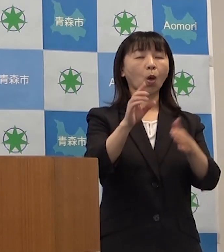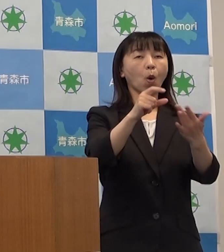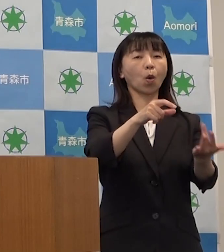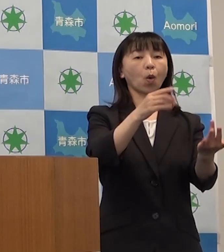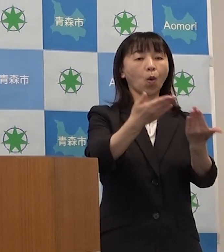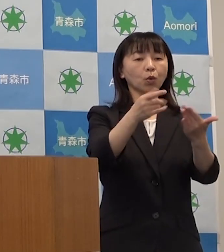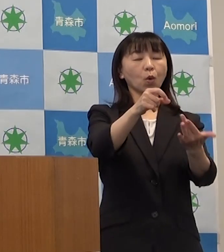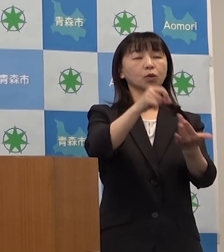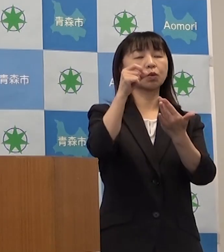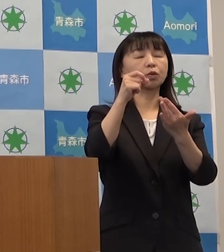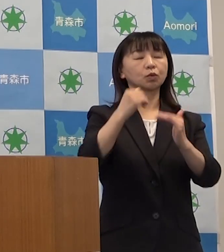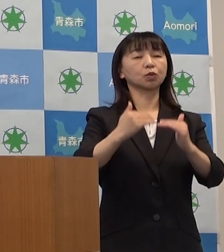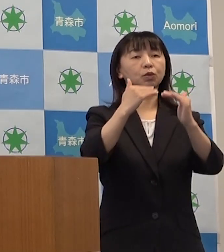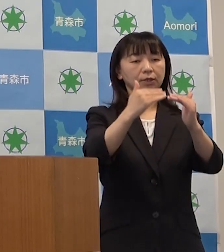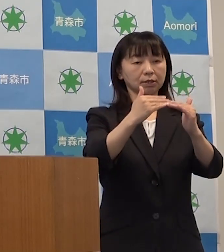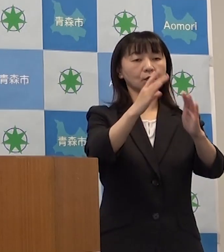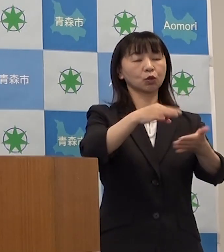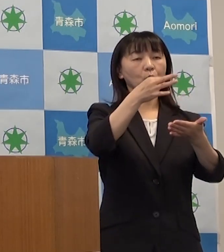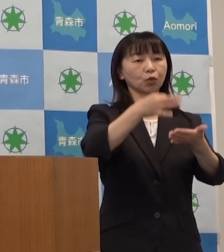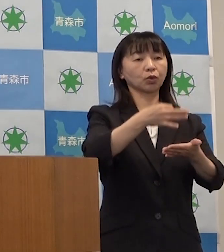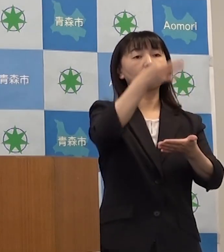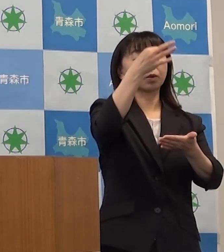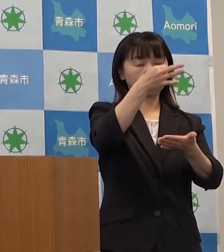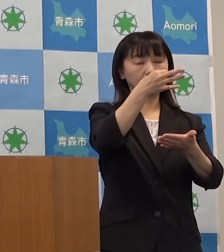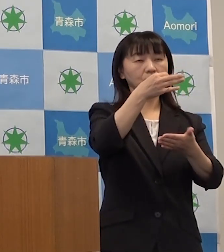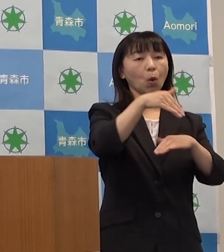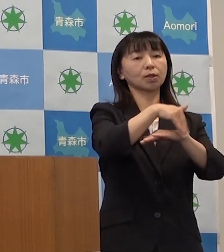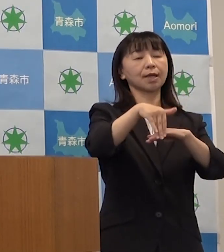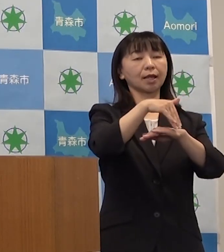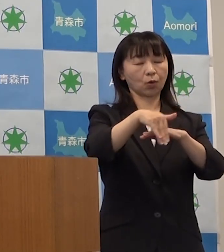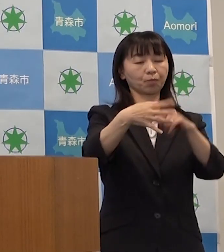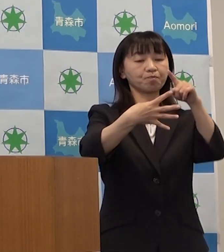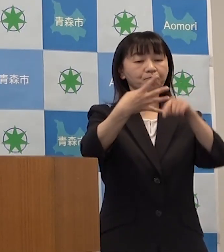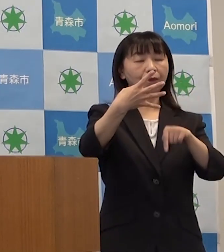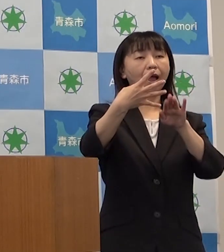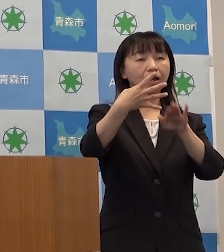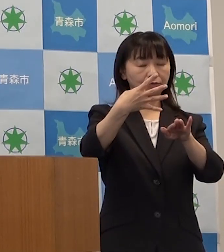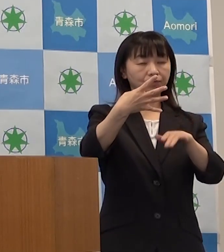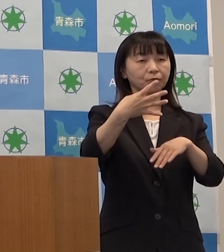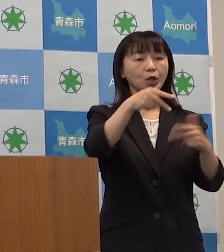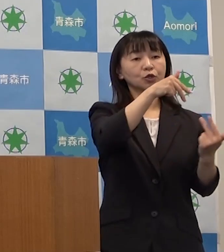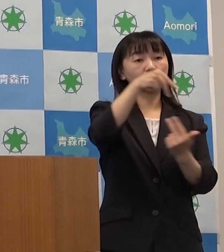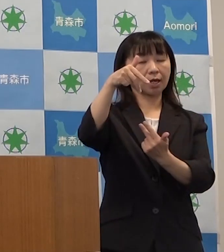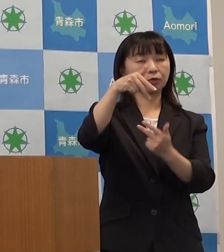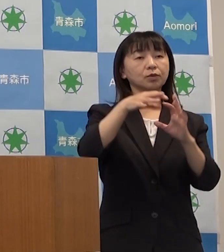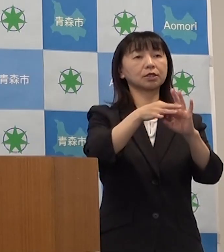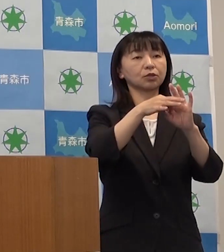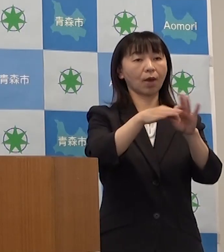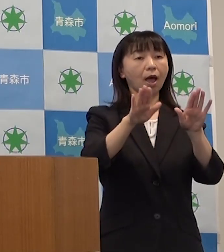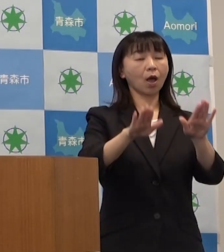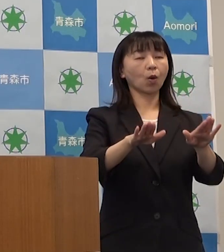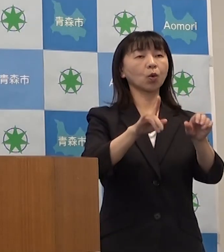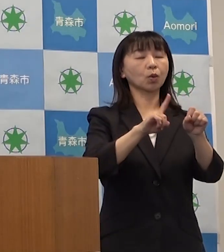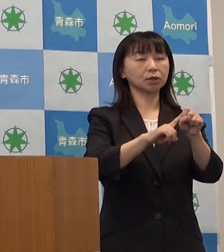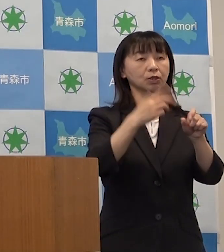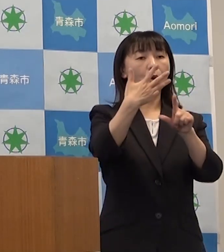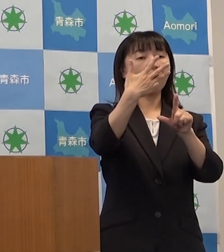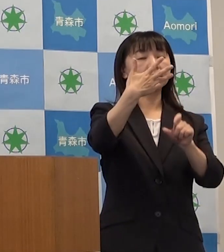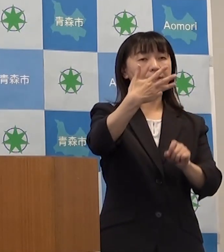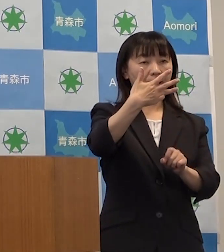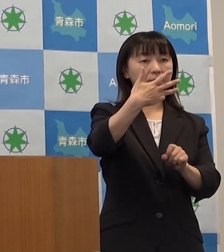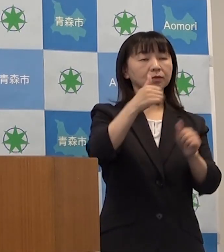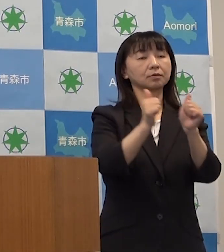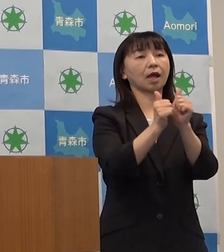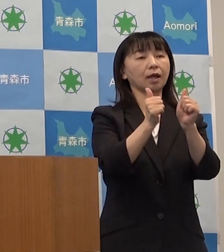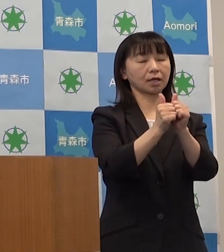促進、所得向上戦略としており、スケジュールについては本年8月に